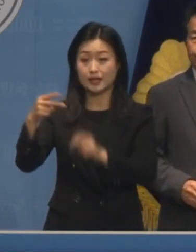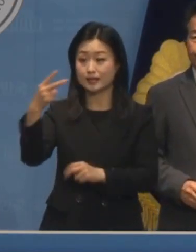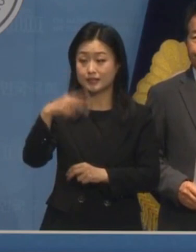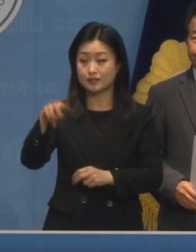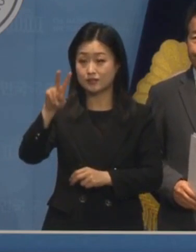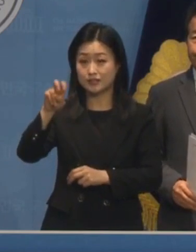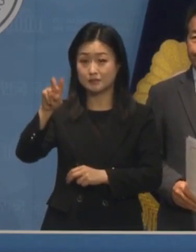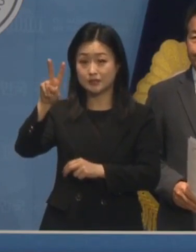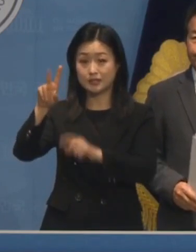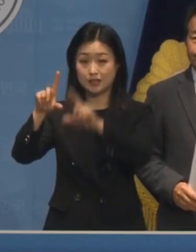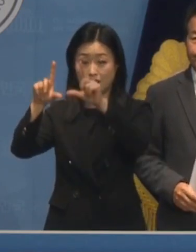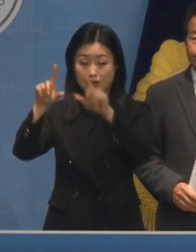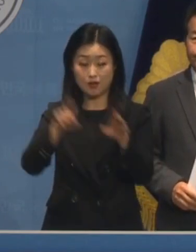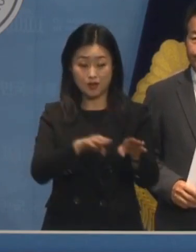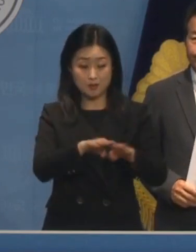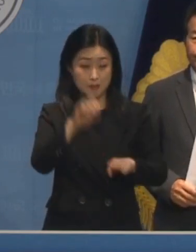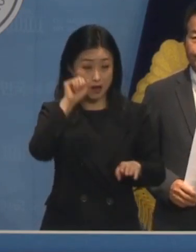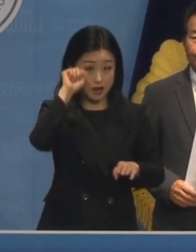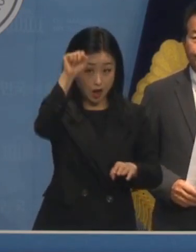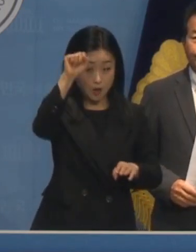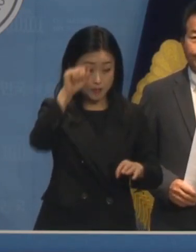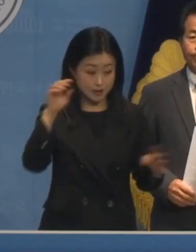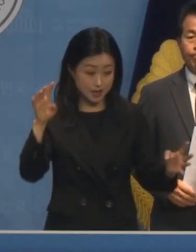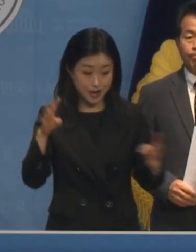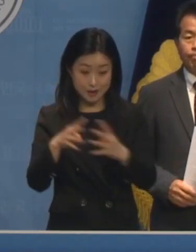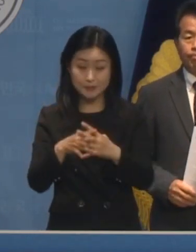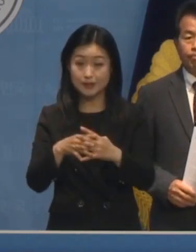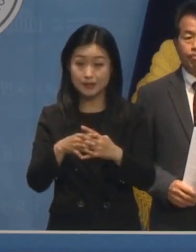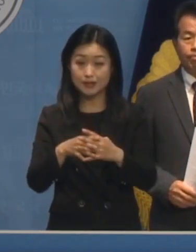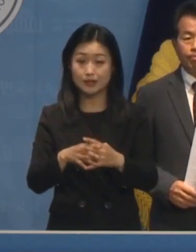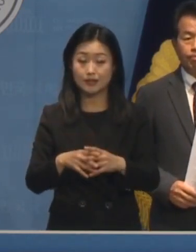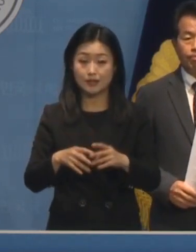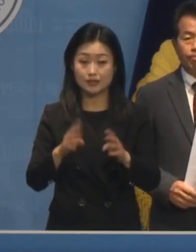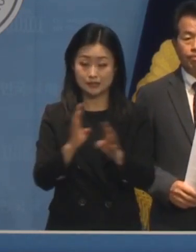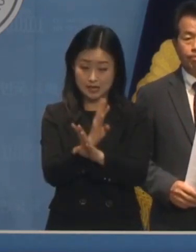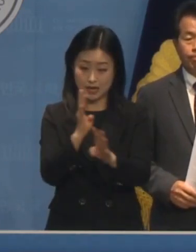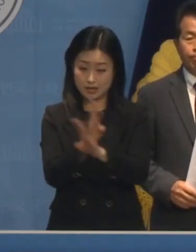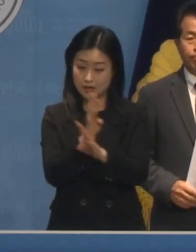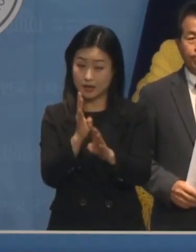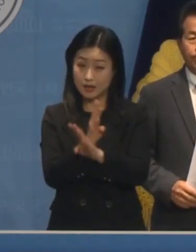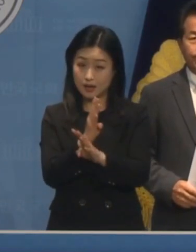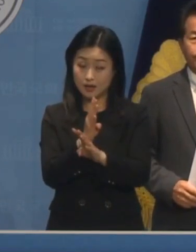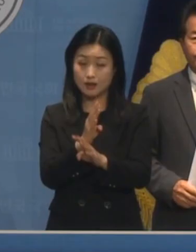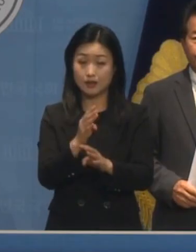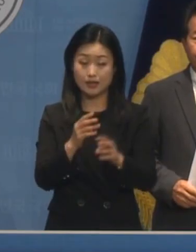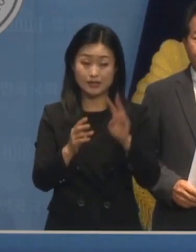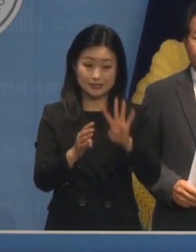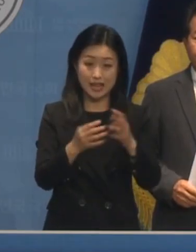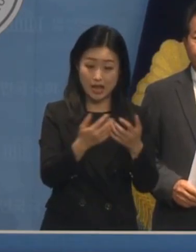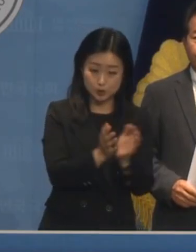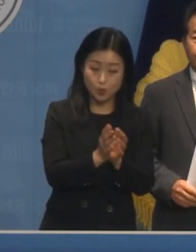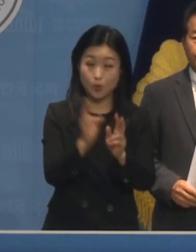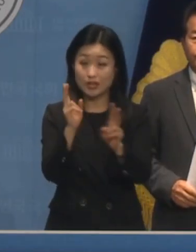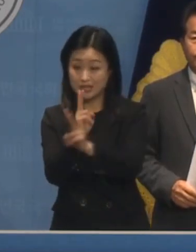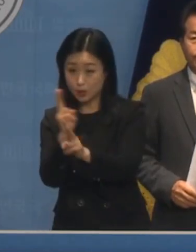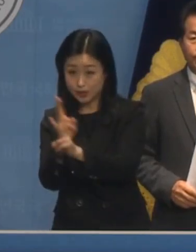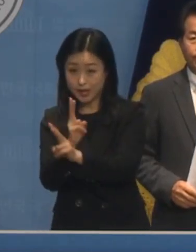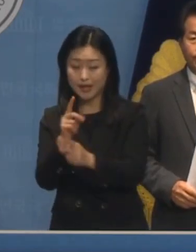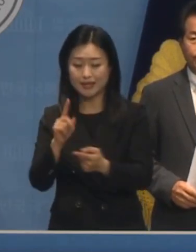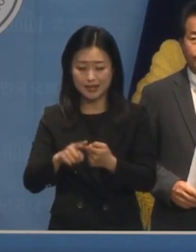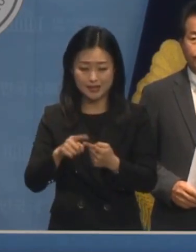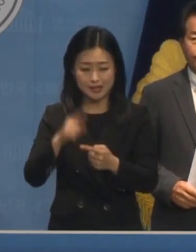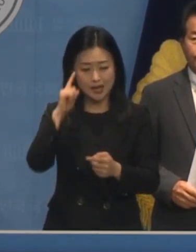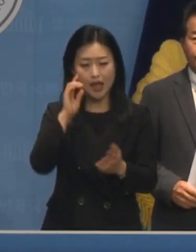2022년 파업 투쟁을 통해서 합의한 사조 이교대 시행은 자회사가 알아서 할 일이라며